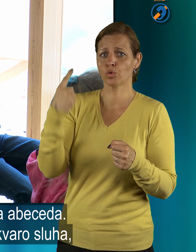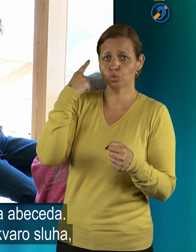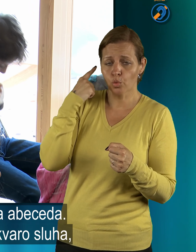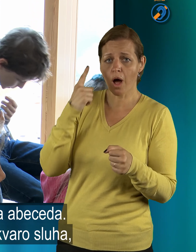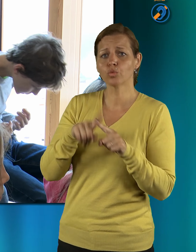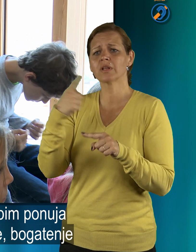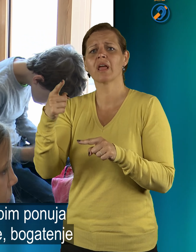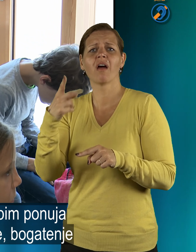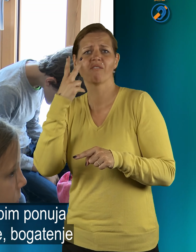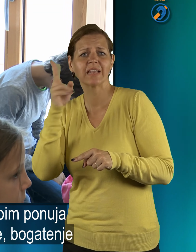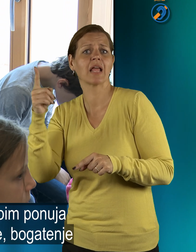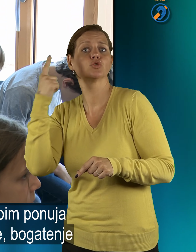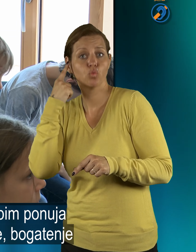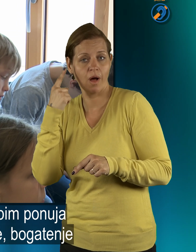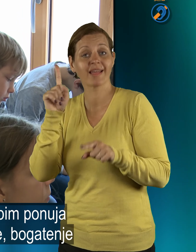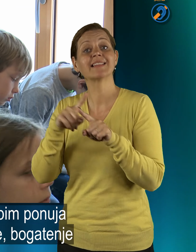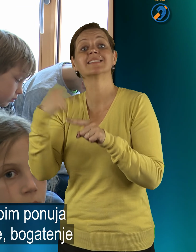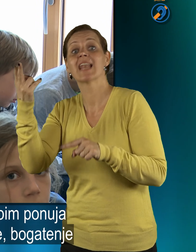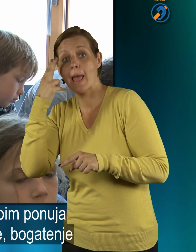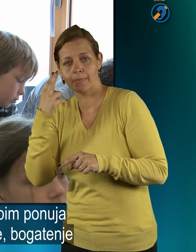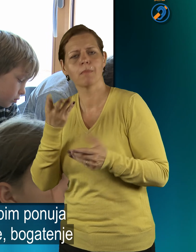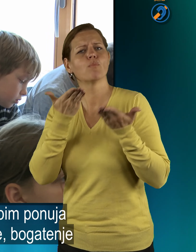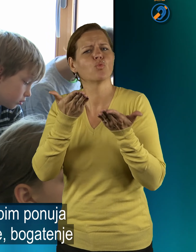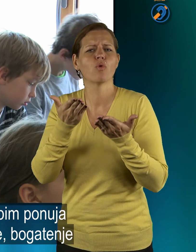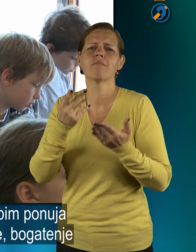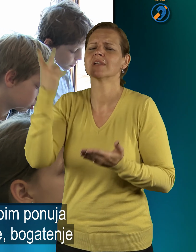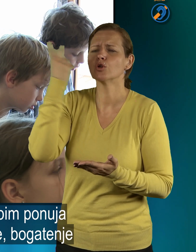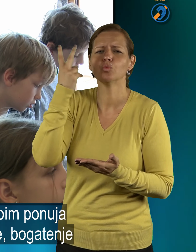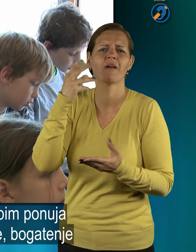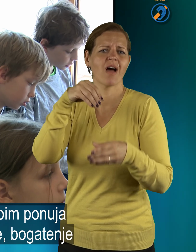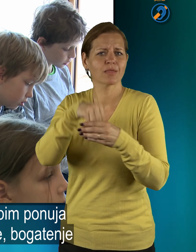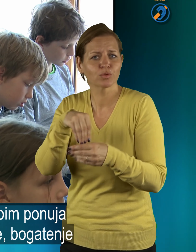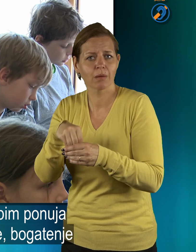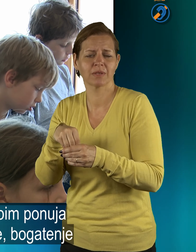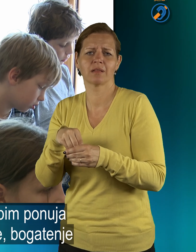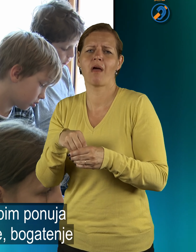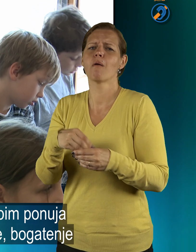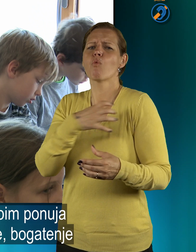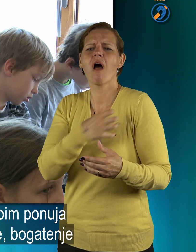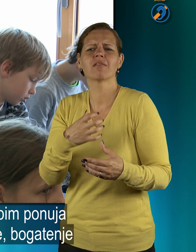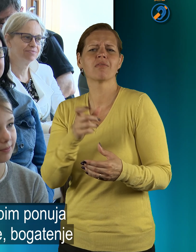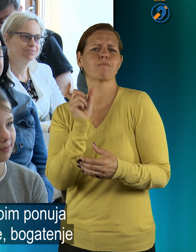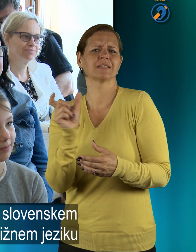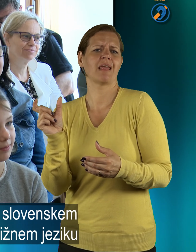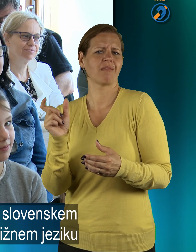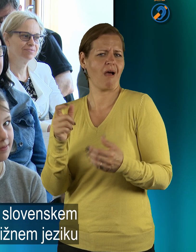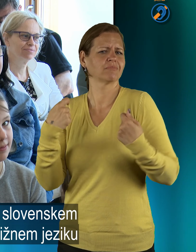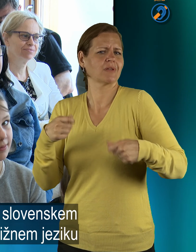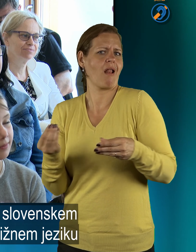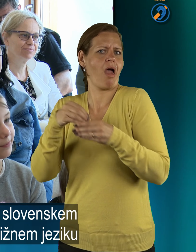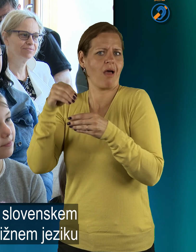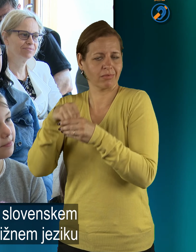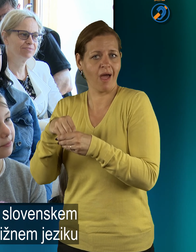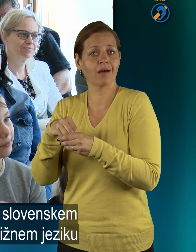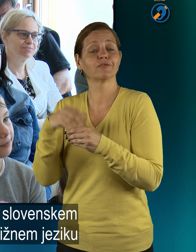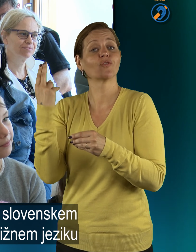okvaro sluha, vida in sluha ter slepim ponuja razumevanje vsebine, bogatenje besednega zaklada v slovenskem